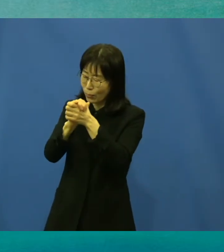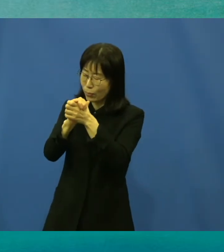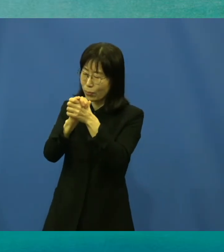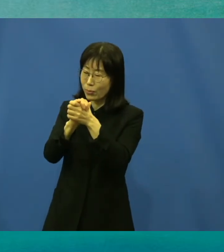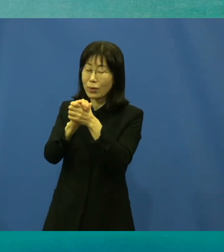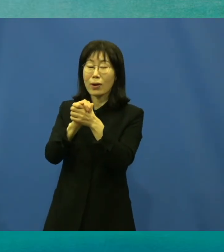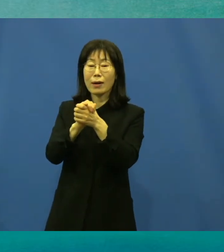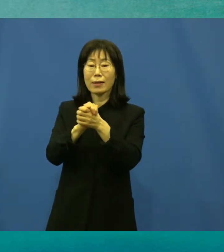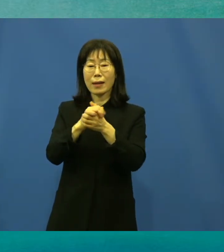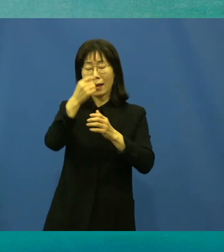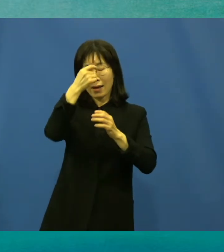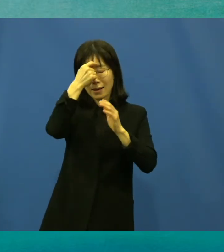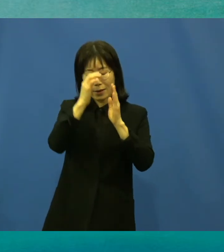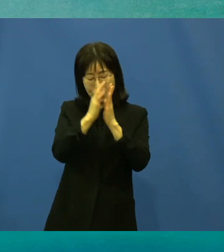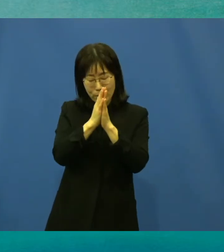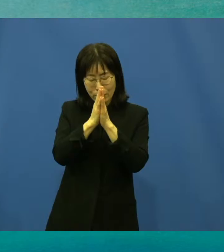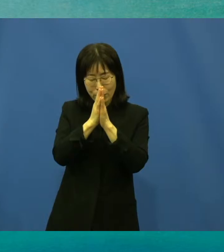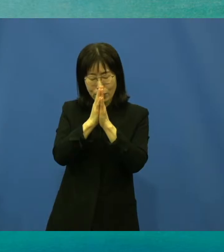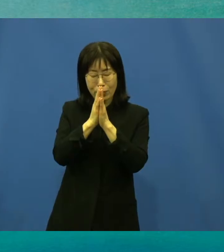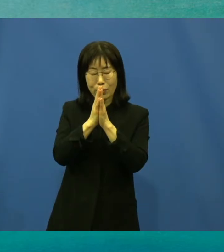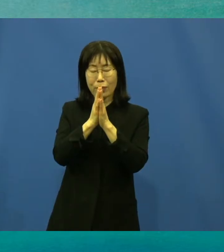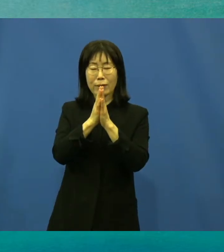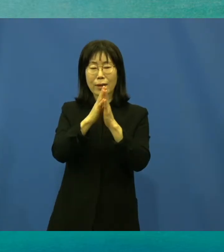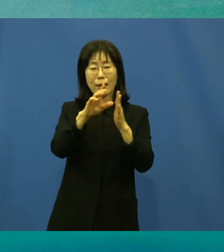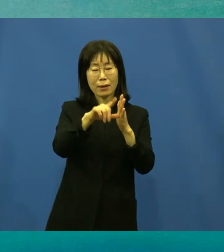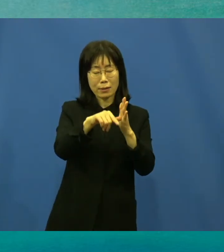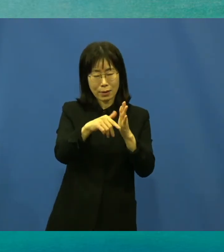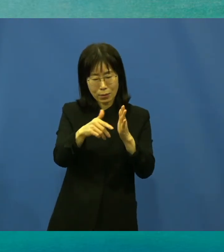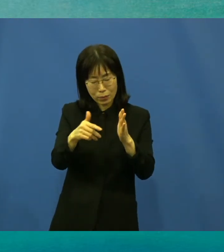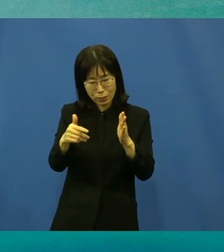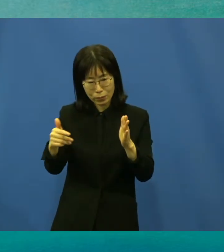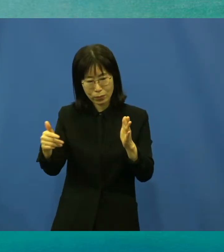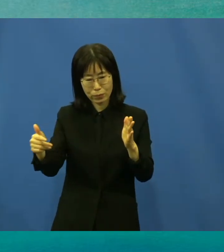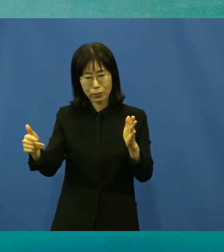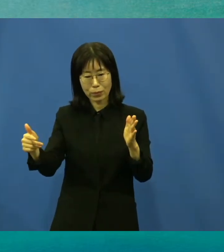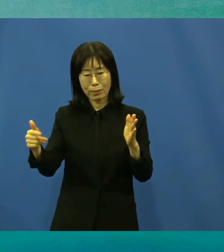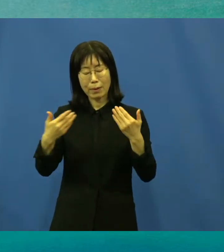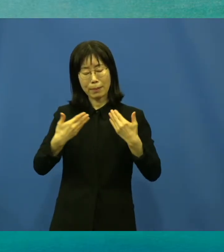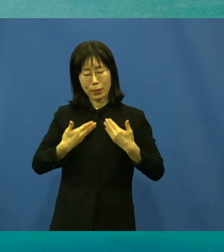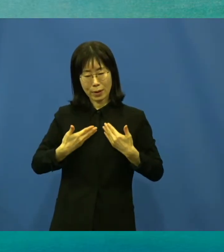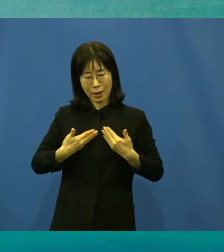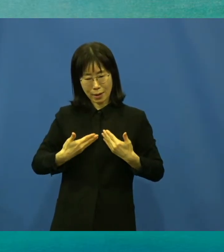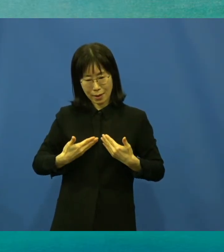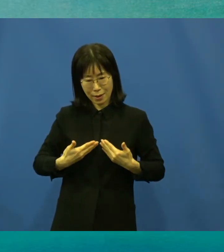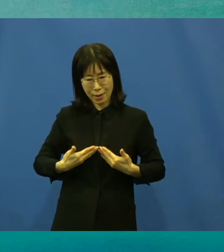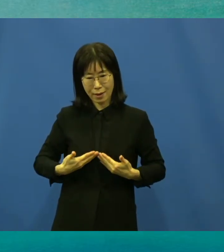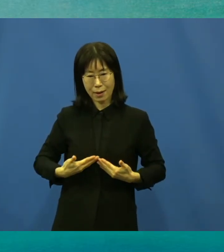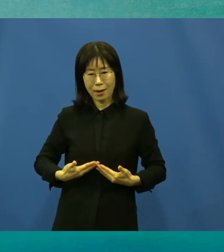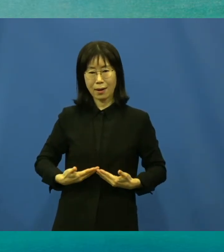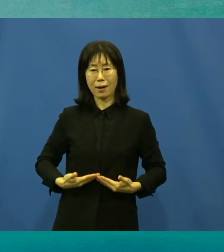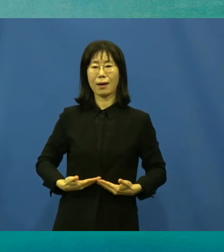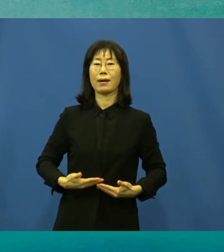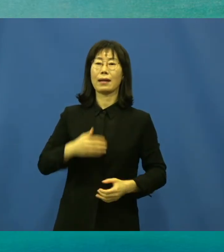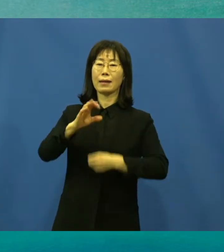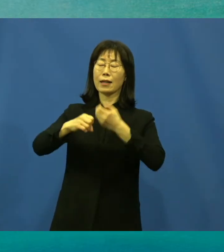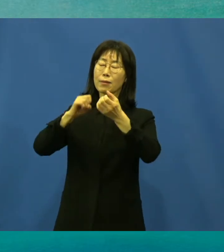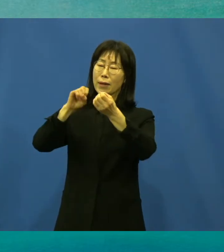기도가 깊어지면서 기도하는 사람에게 변화가 일어났습니다. 그리고 모든 것이 본래의 자리로